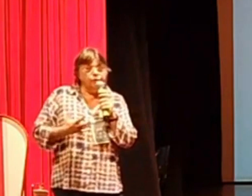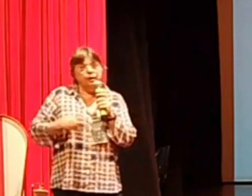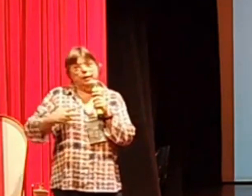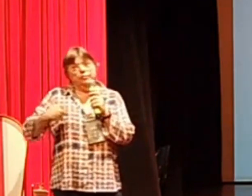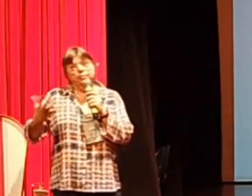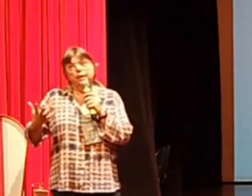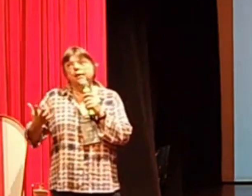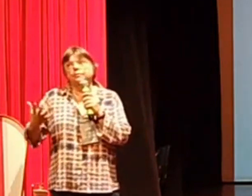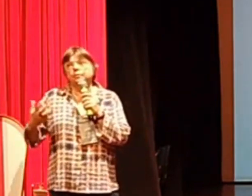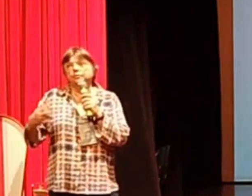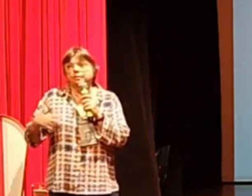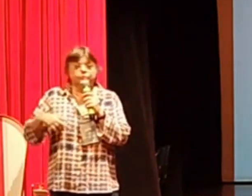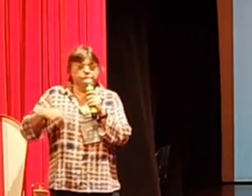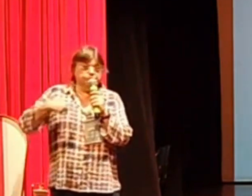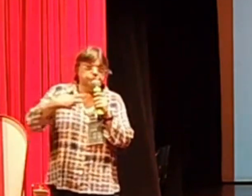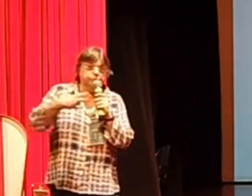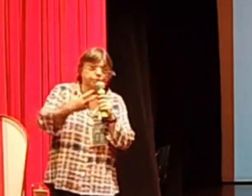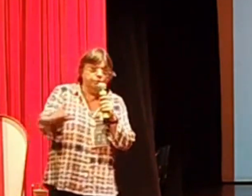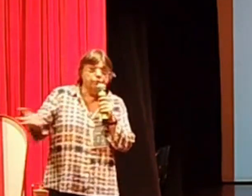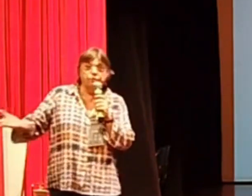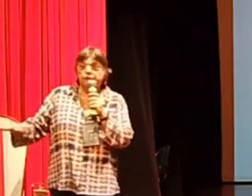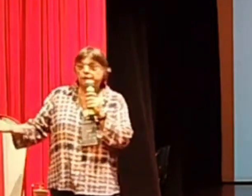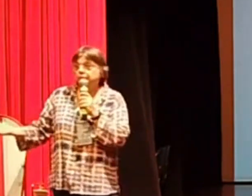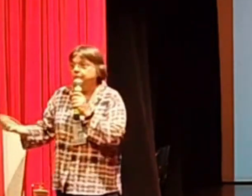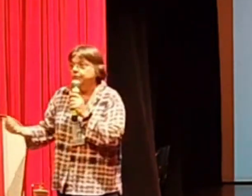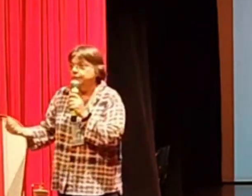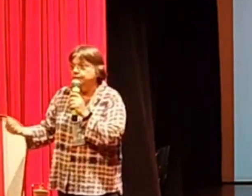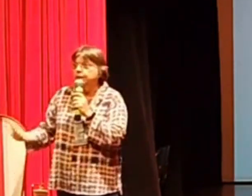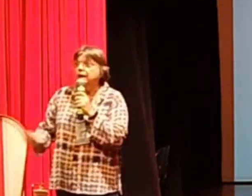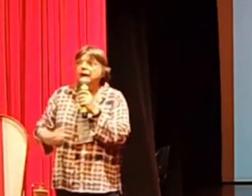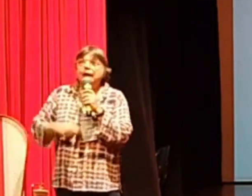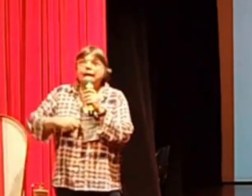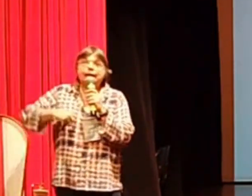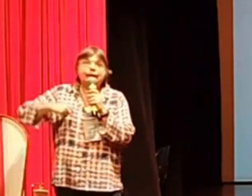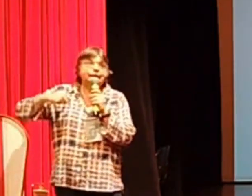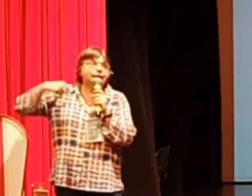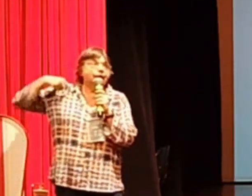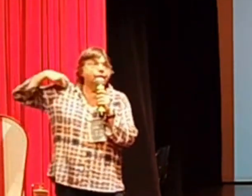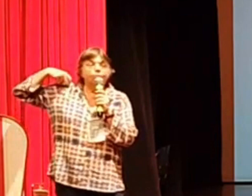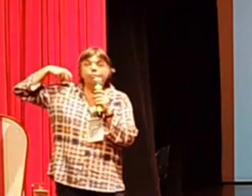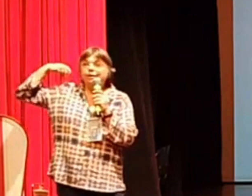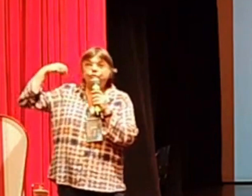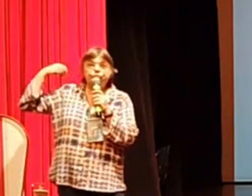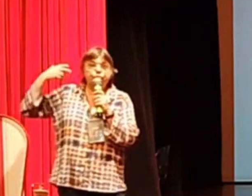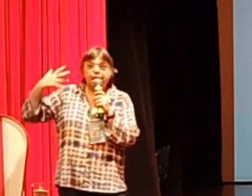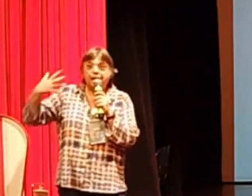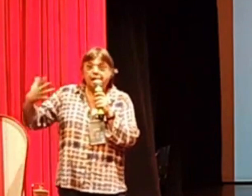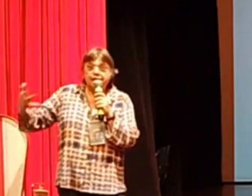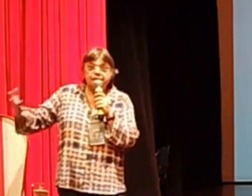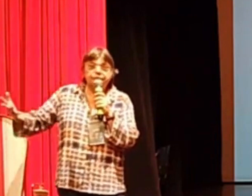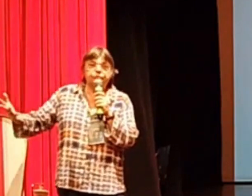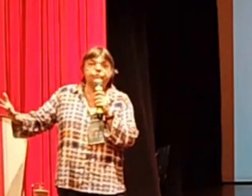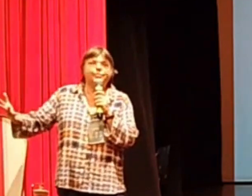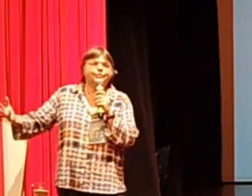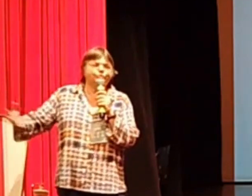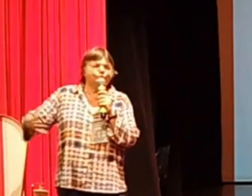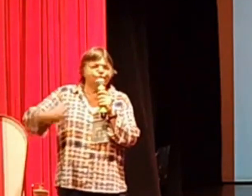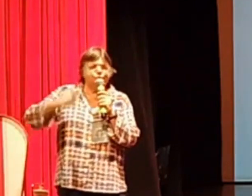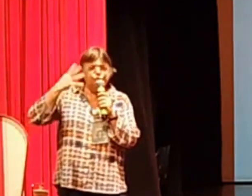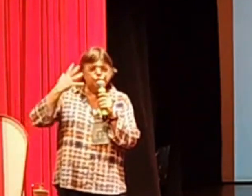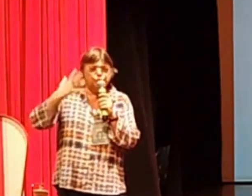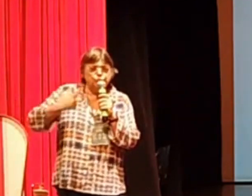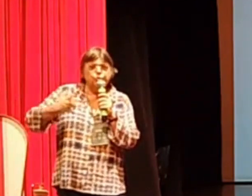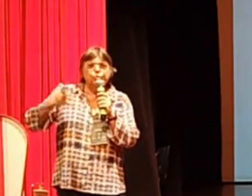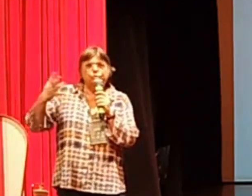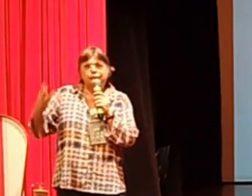E hoje, além do mais, nós temos o Dr. Google, né, como se diz, que tem uma enxurrada de informações